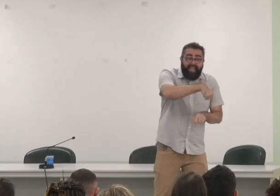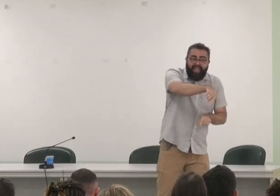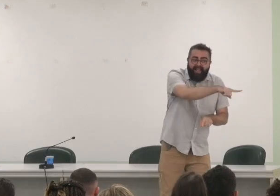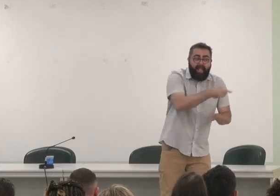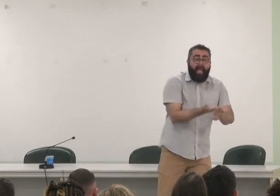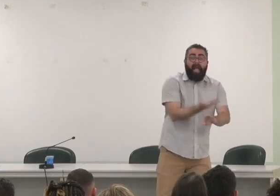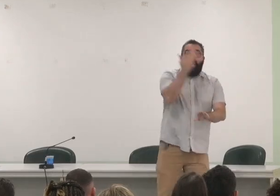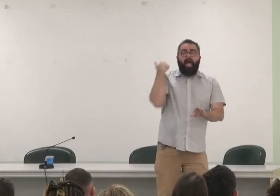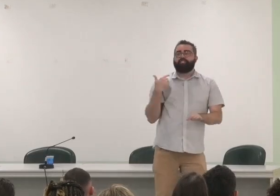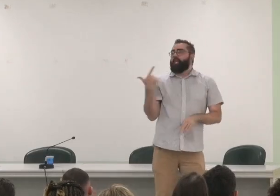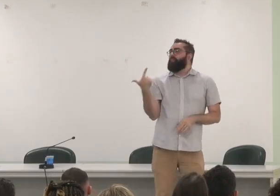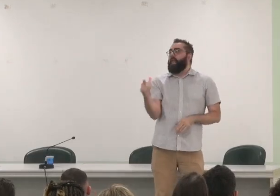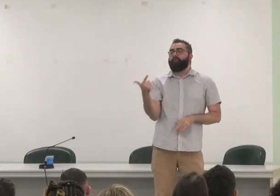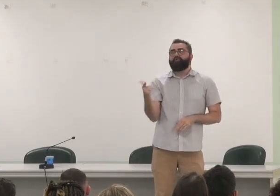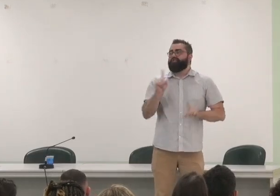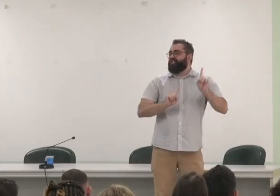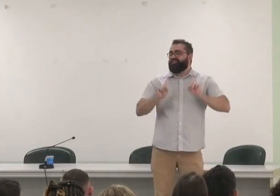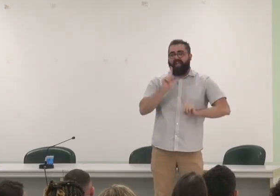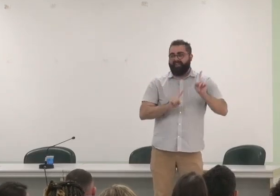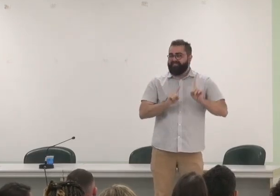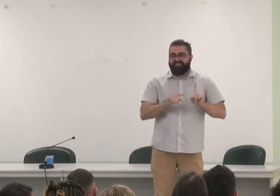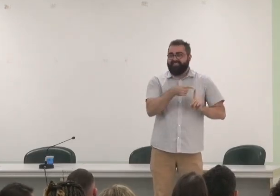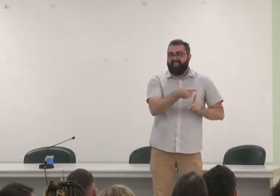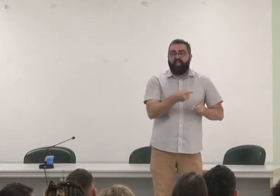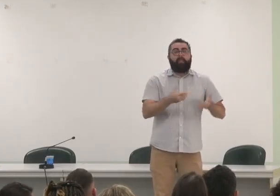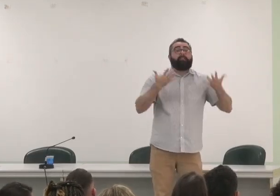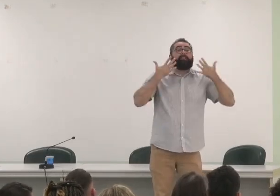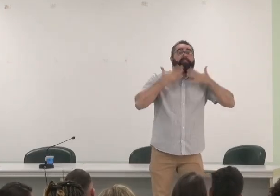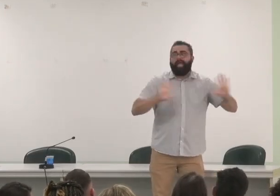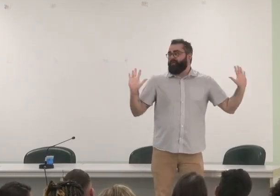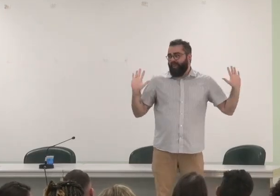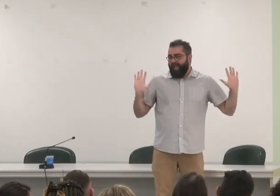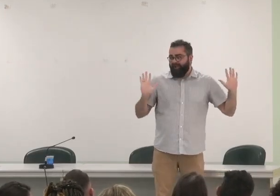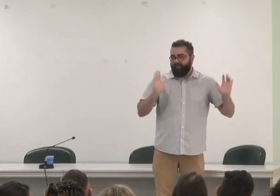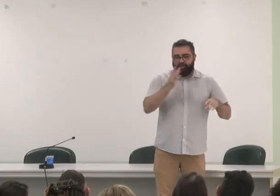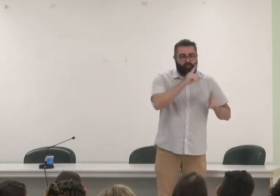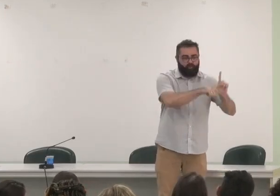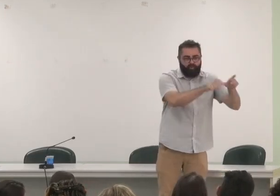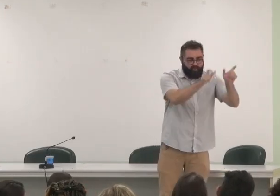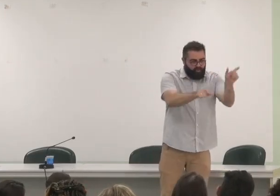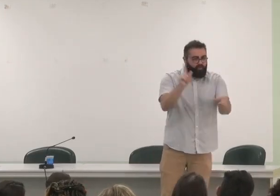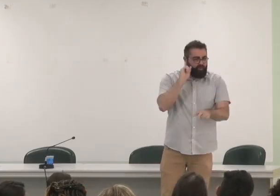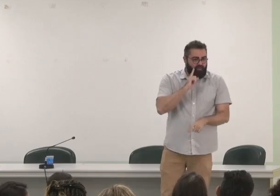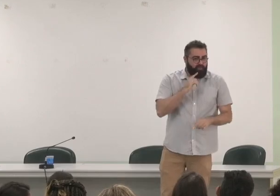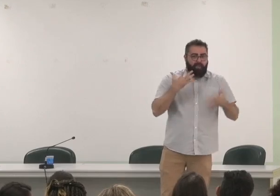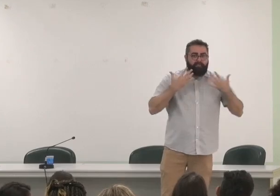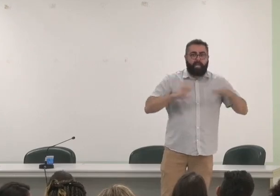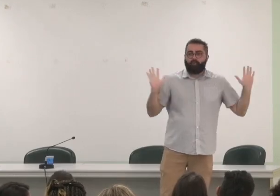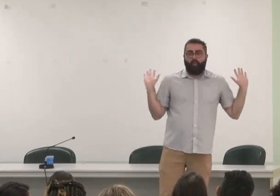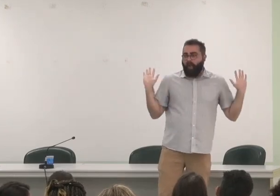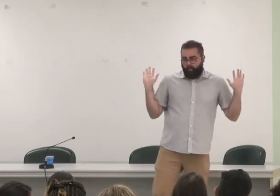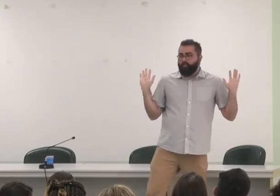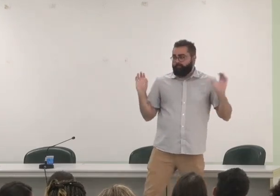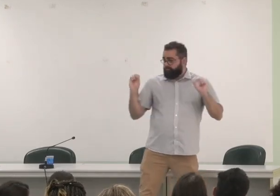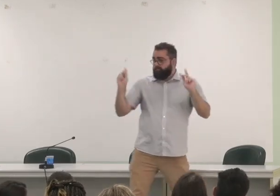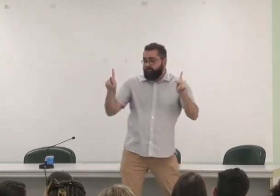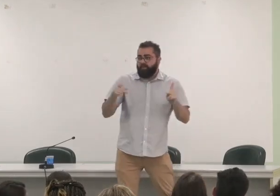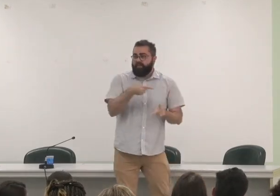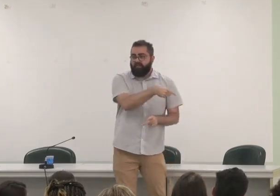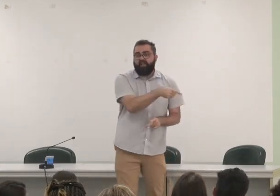surdas, e o que acontece ali é que não havia nada de sinais domésticos anteriores, não tinha